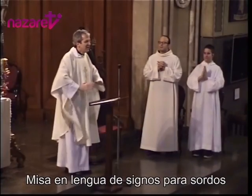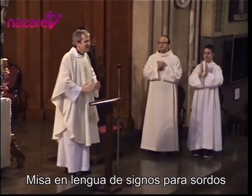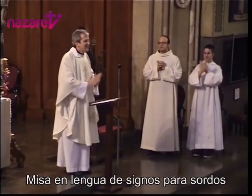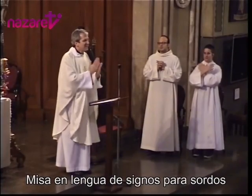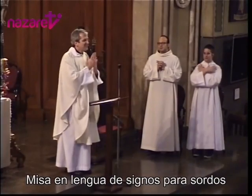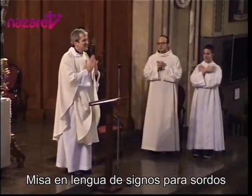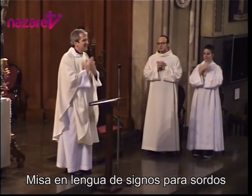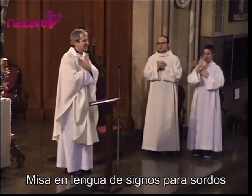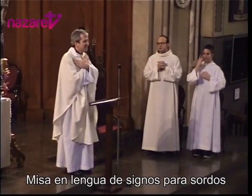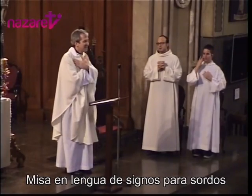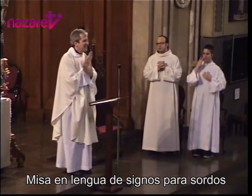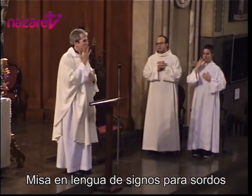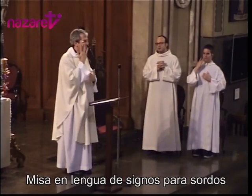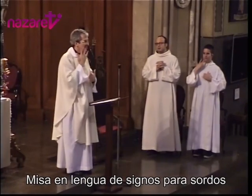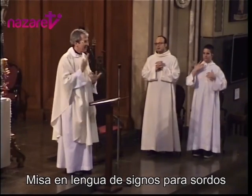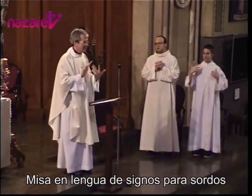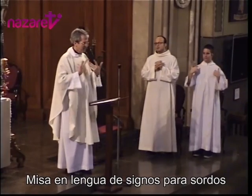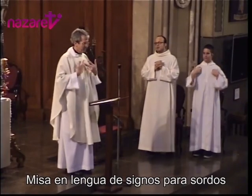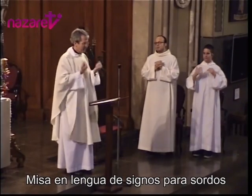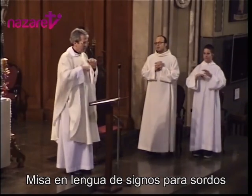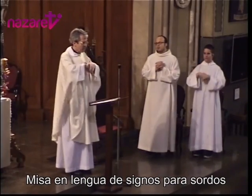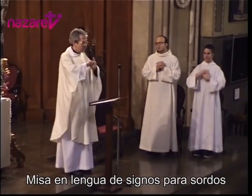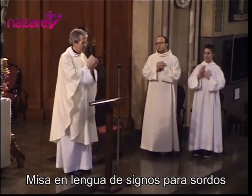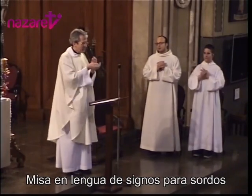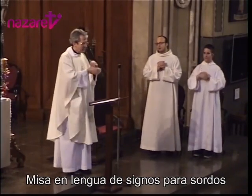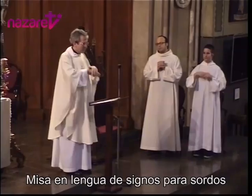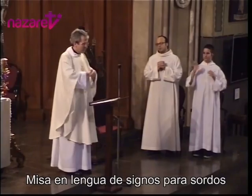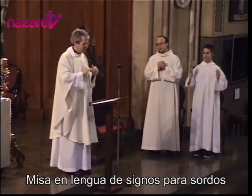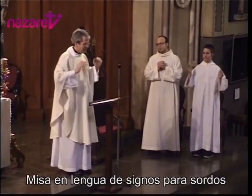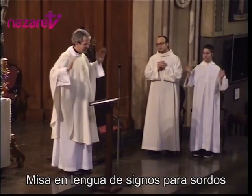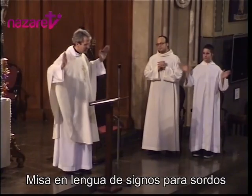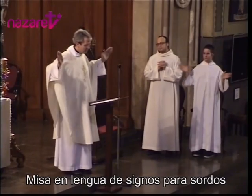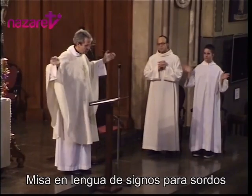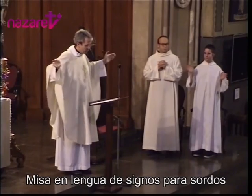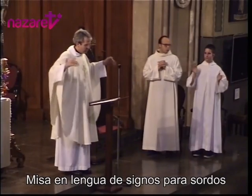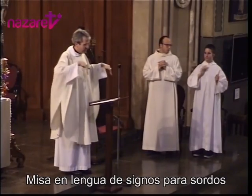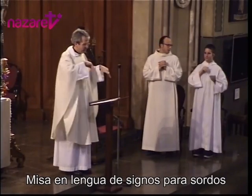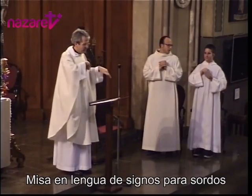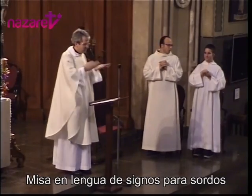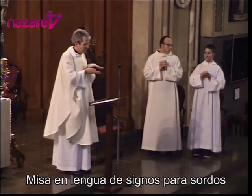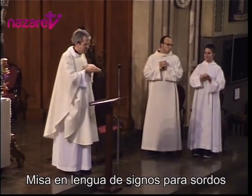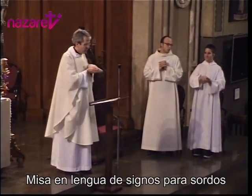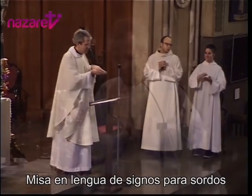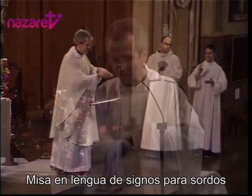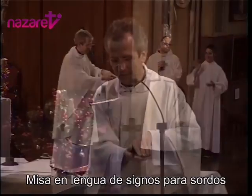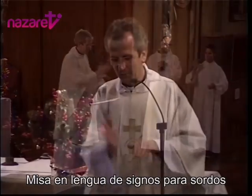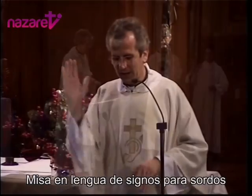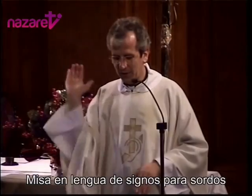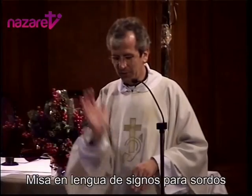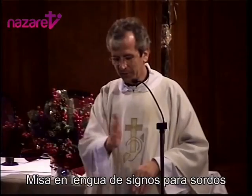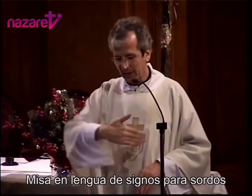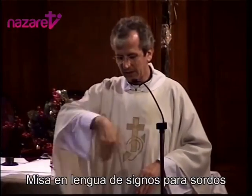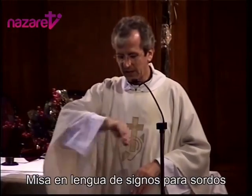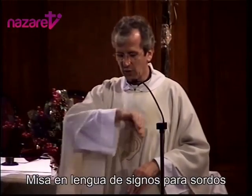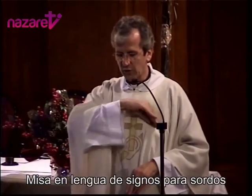Santo. Nació de Santa María Virgen, padeció bajo el poder de Poncio Pilato, fue crucificado, muerto y